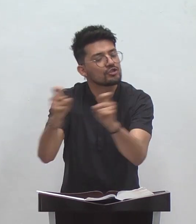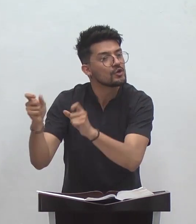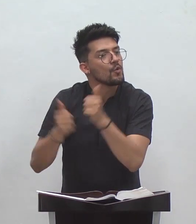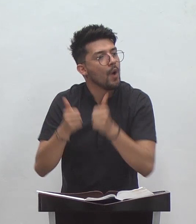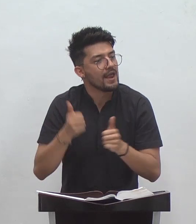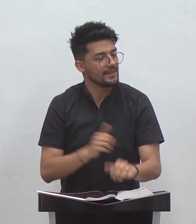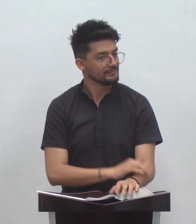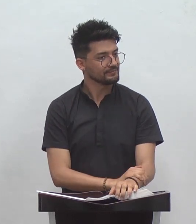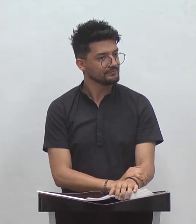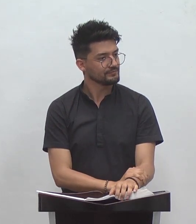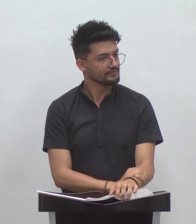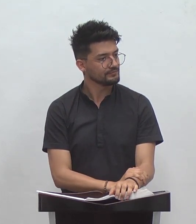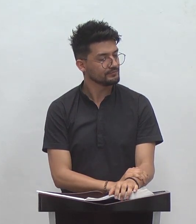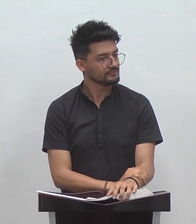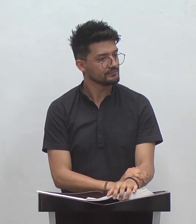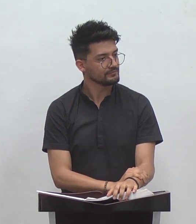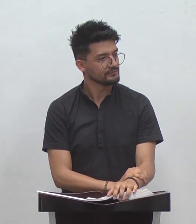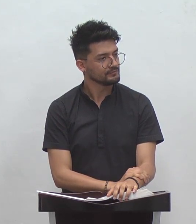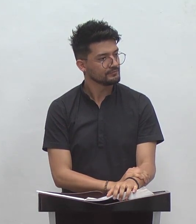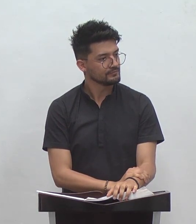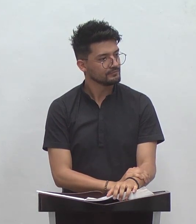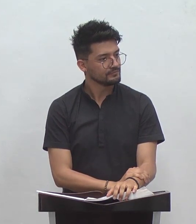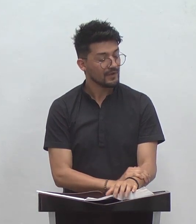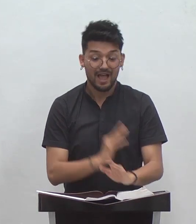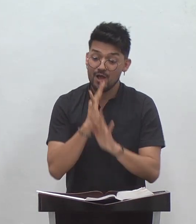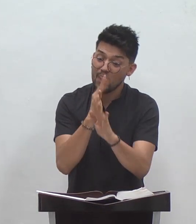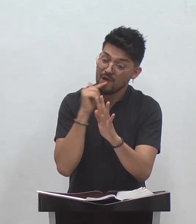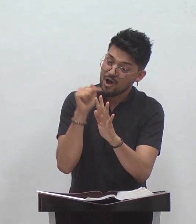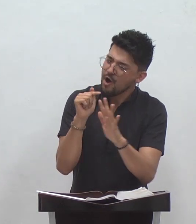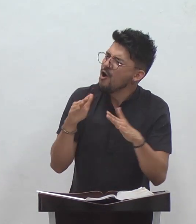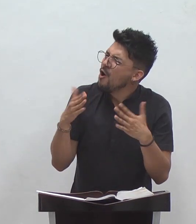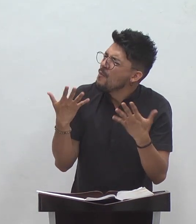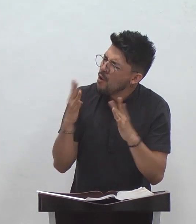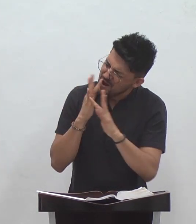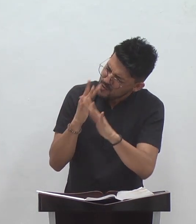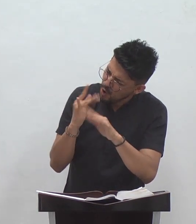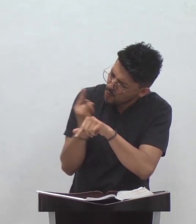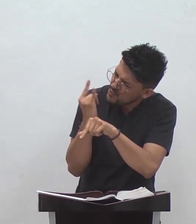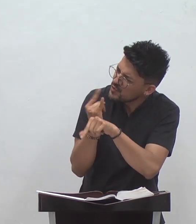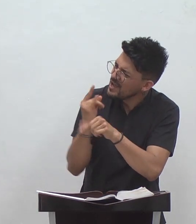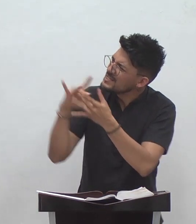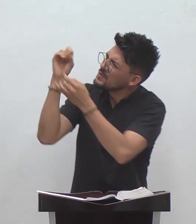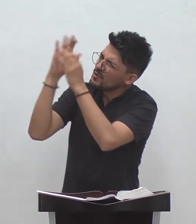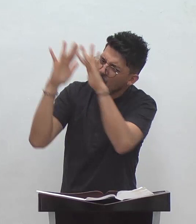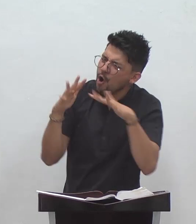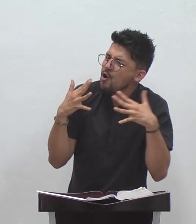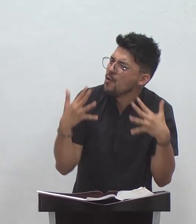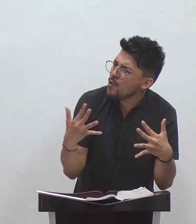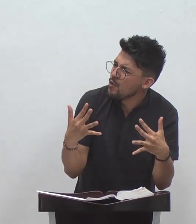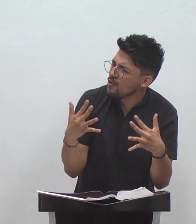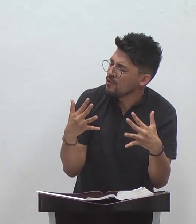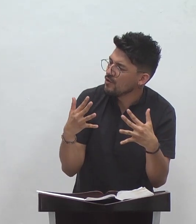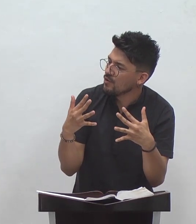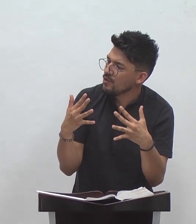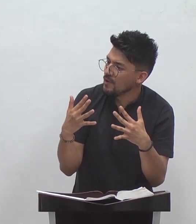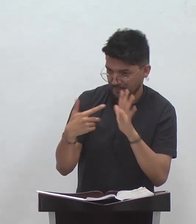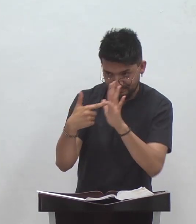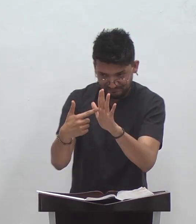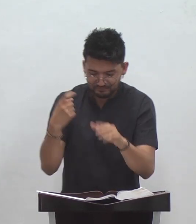le ha dado algo particular. Lo hacen también en señas. Hacen unas señas diferentes que el Espíritu Santo les